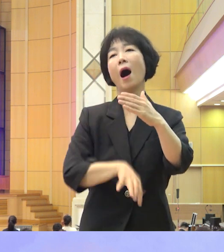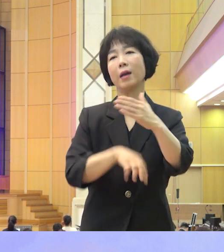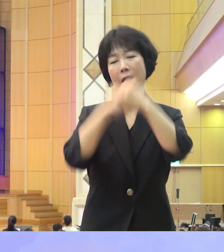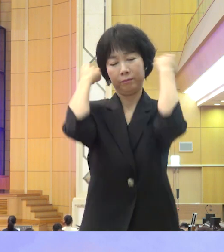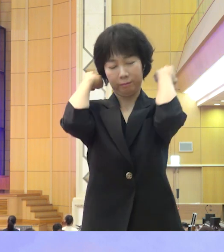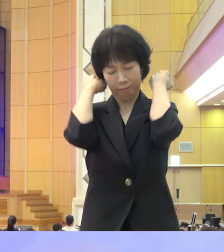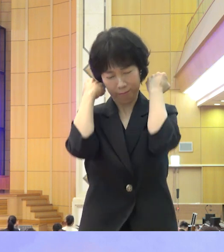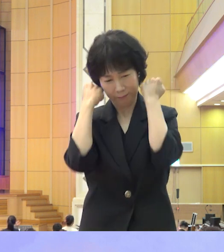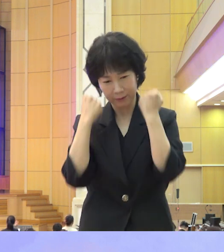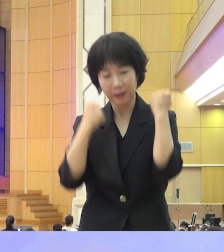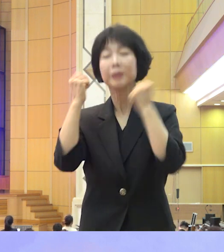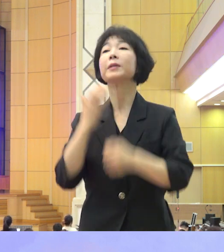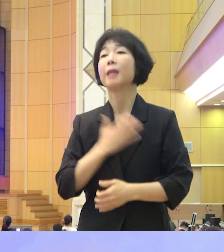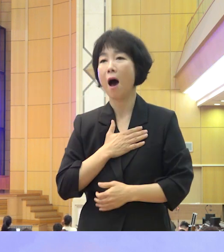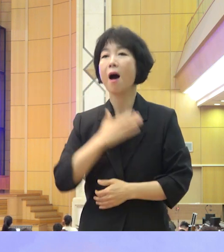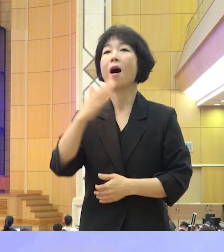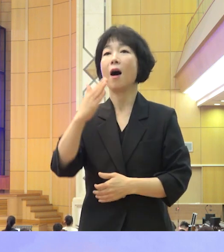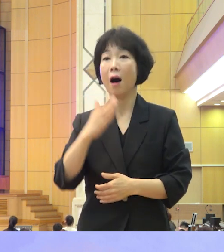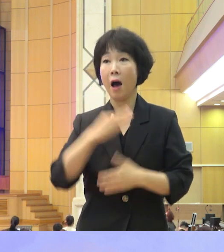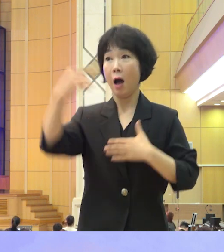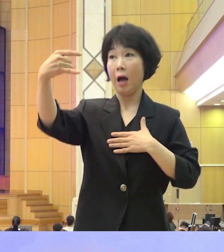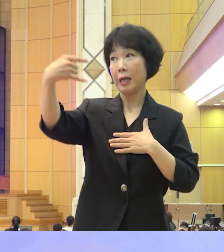안에 있는